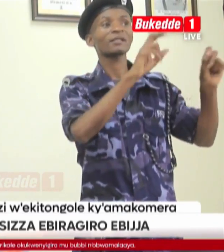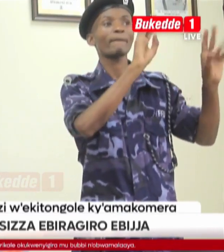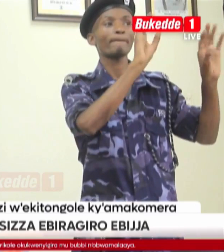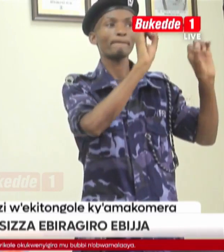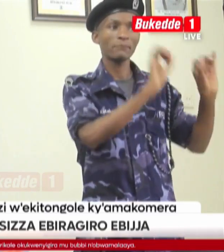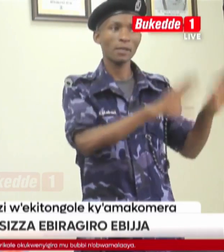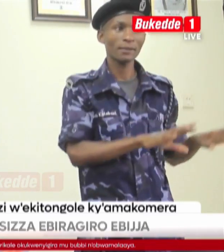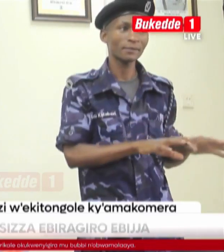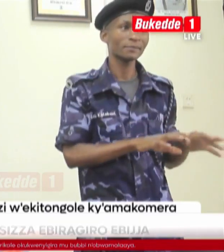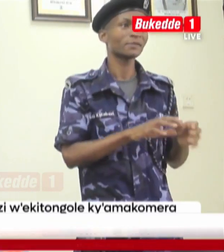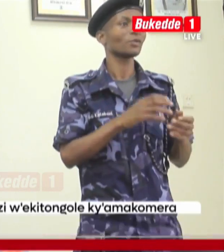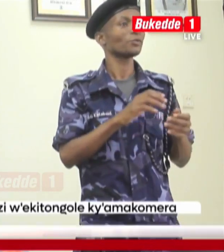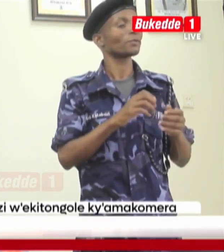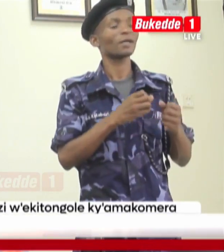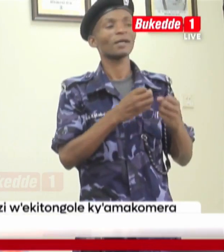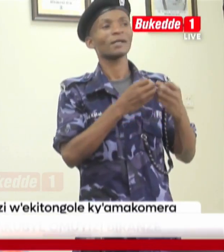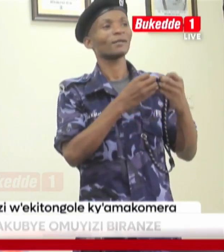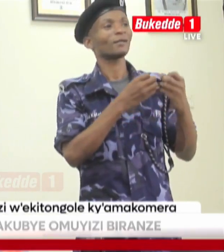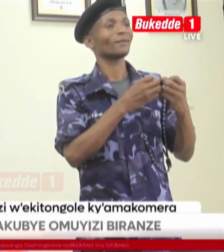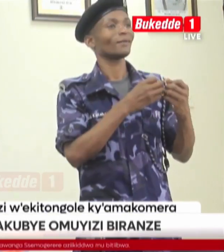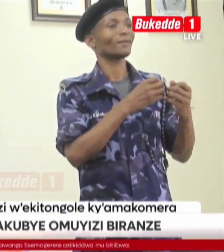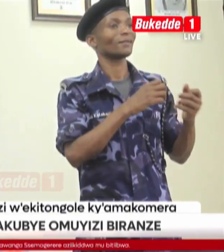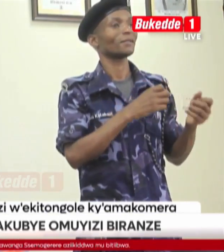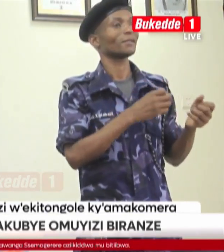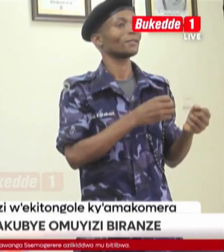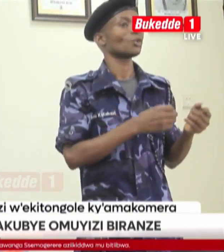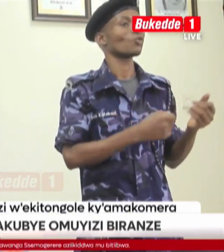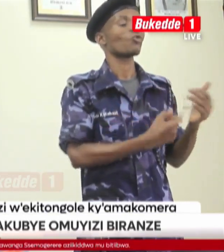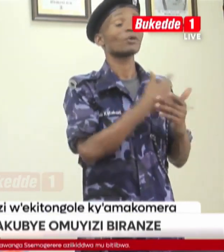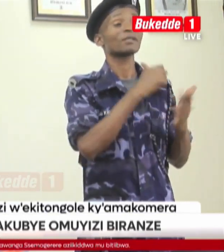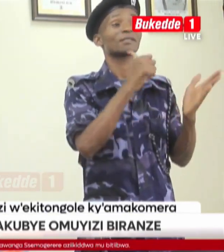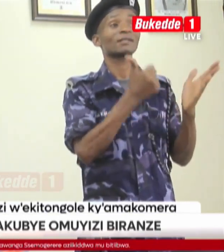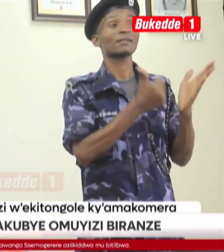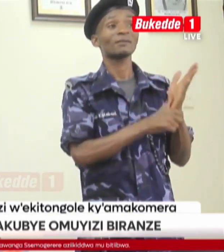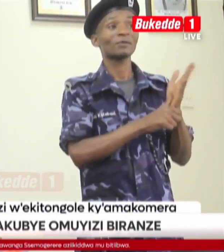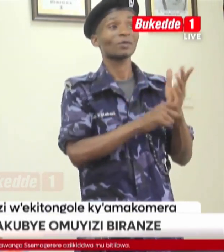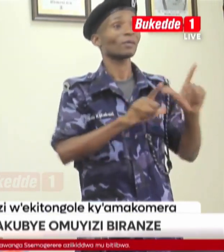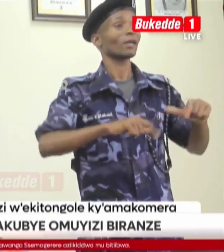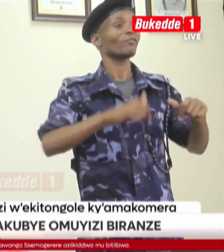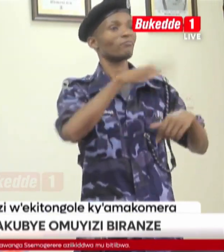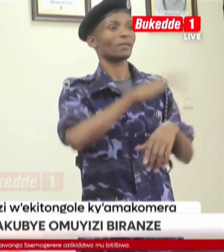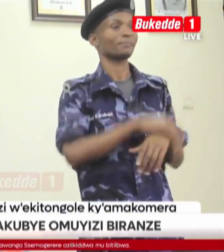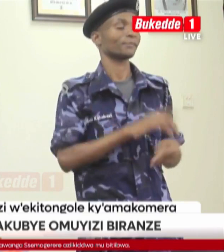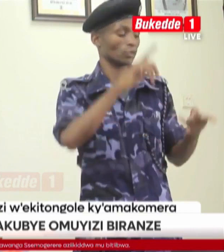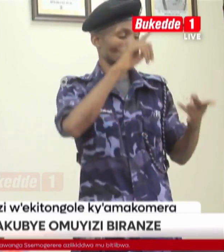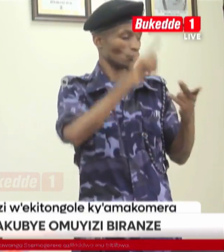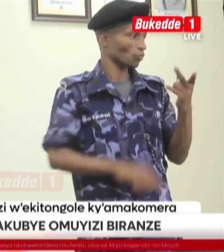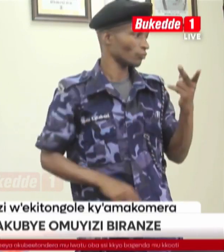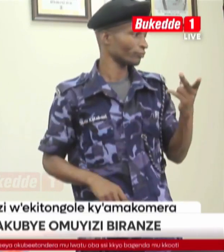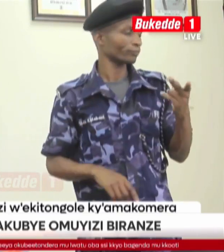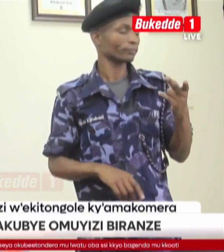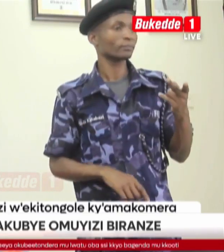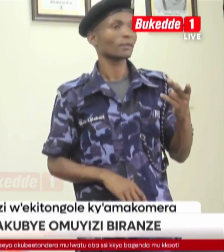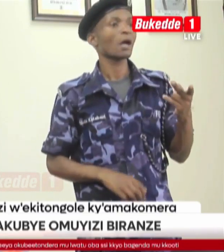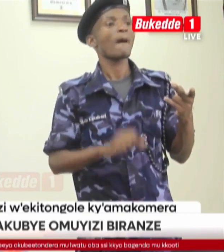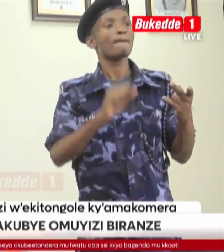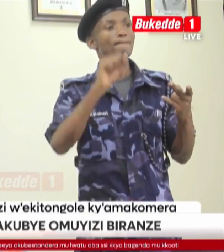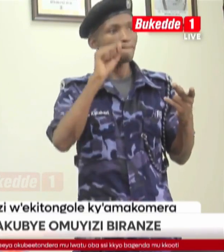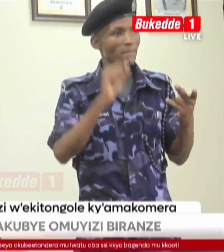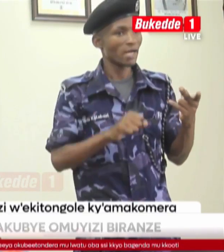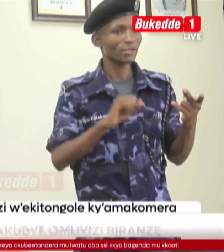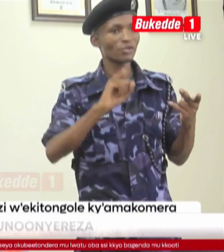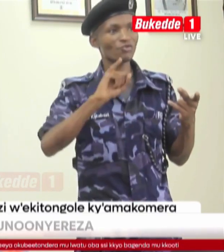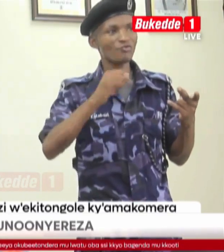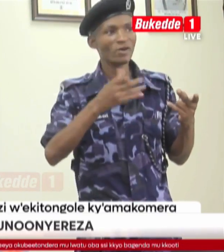ojja kuba nti osa obulamu bwo ku matiga. Kyokubiri nti mulina okulabirira